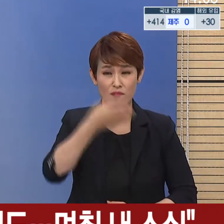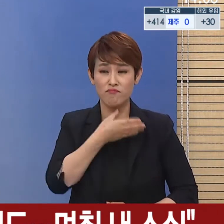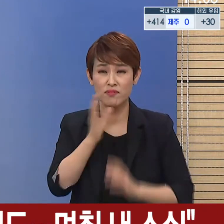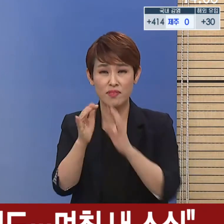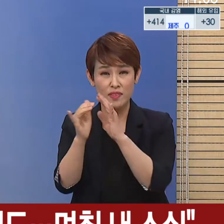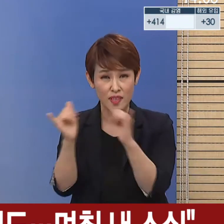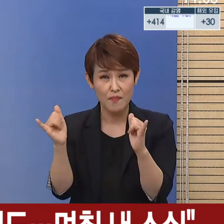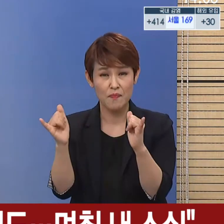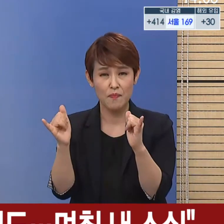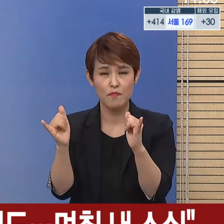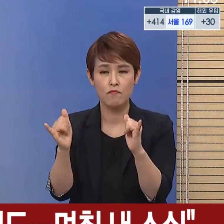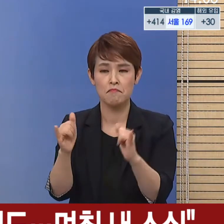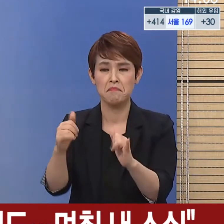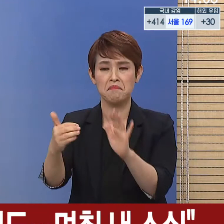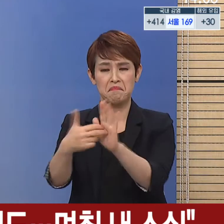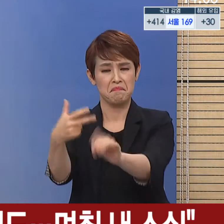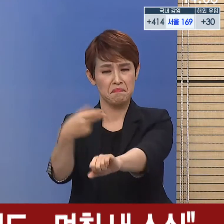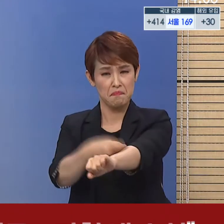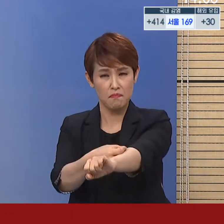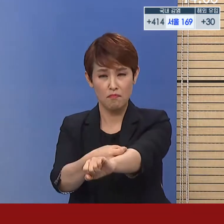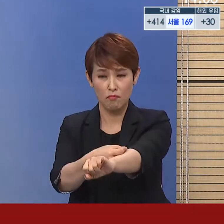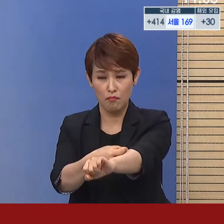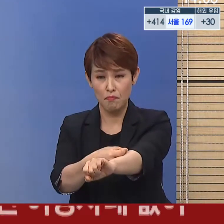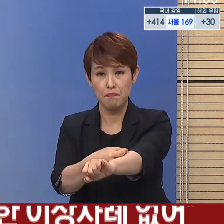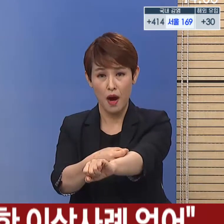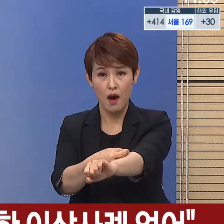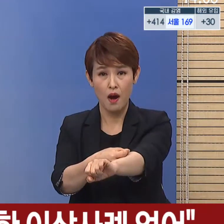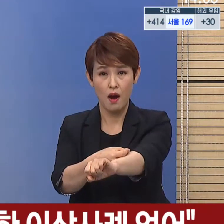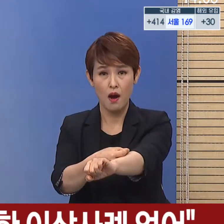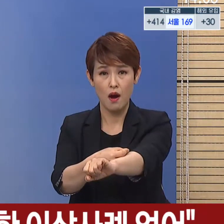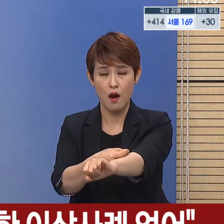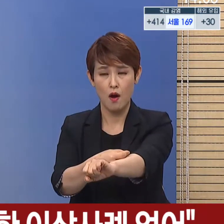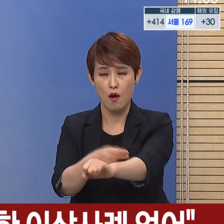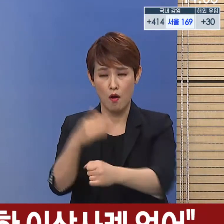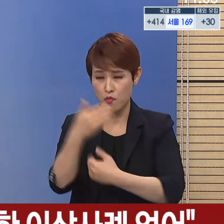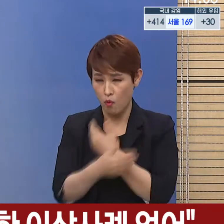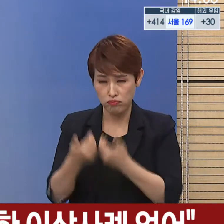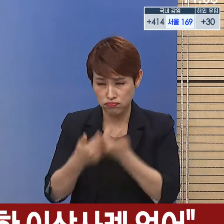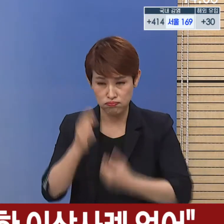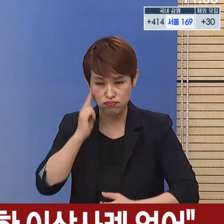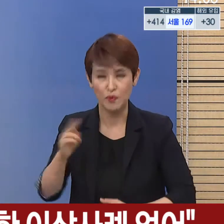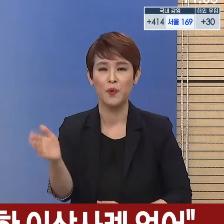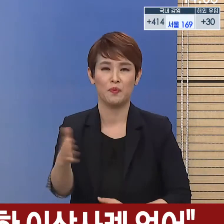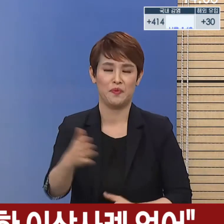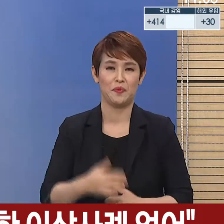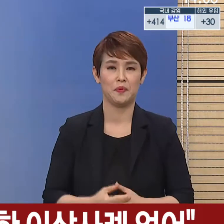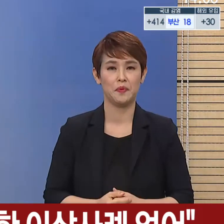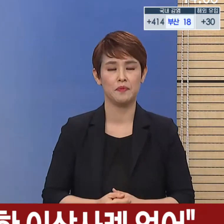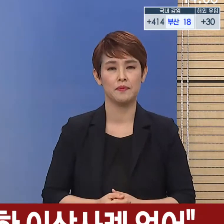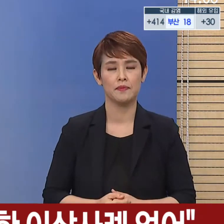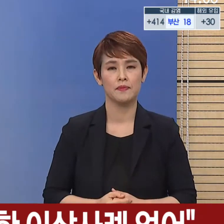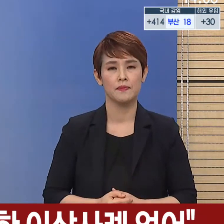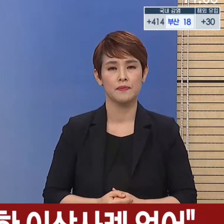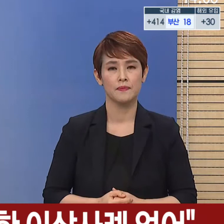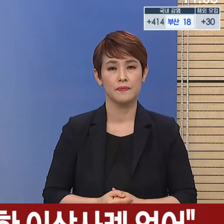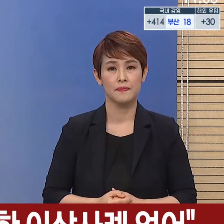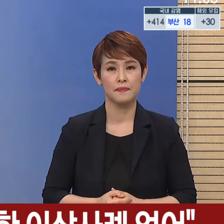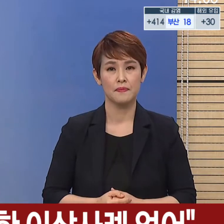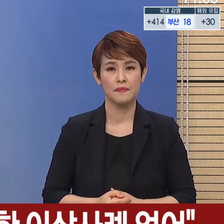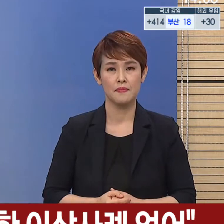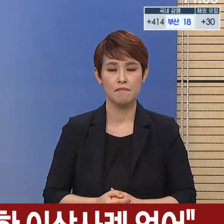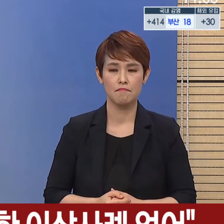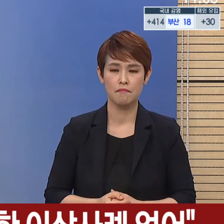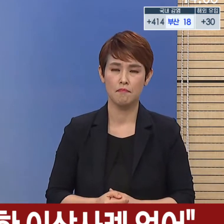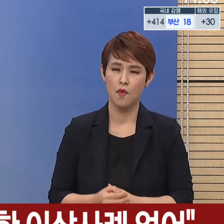고령자의 경우에도 약물과 관련된 중대한 이상 사례는 나타나지 않았으며 예측되었거나